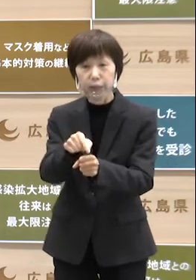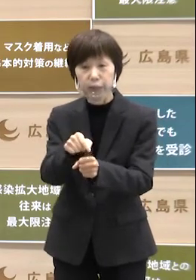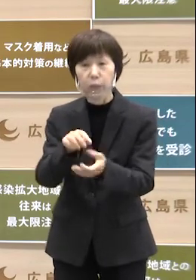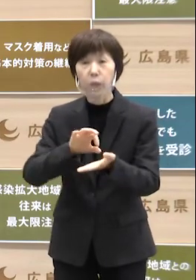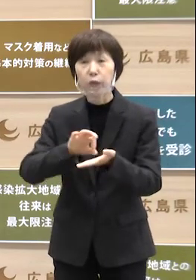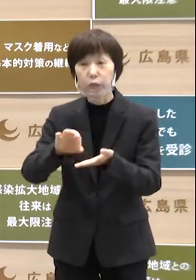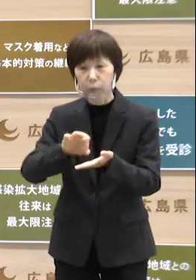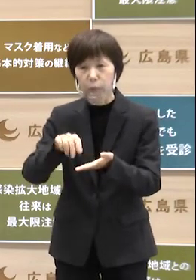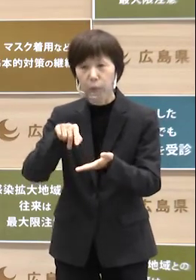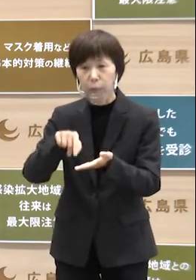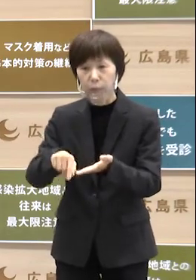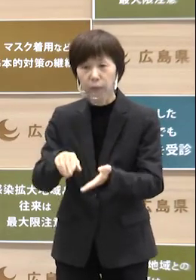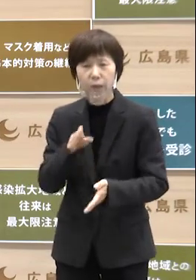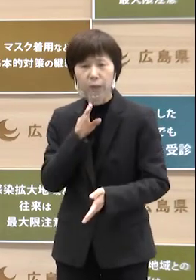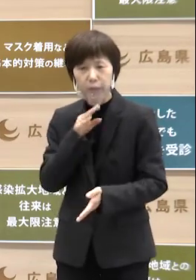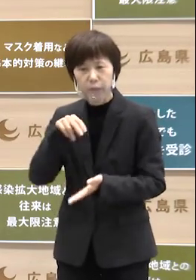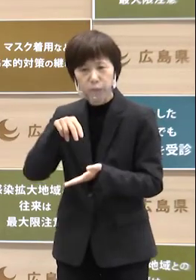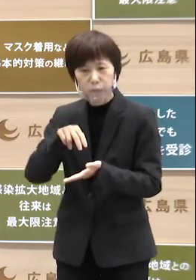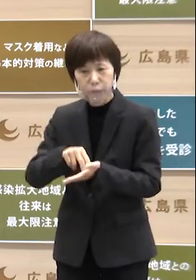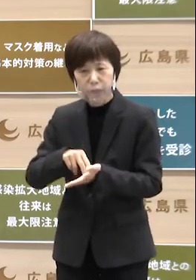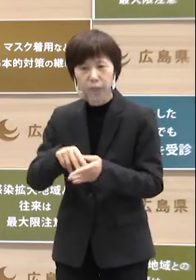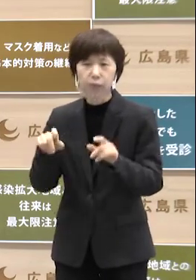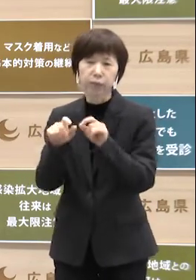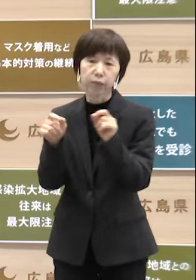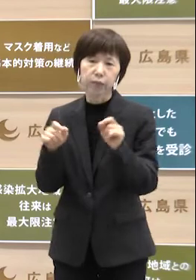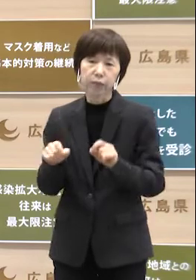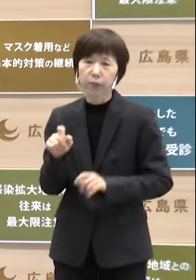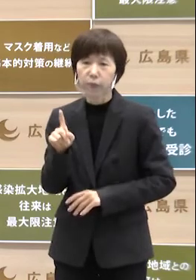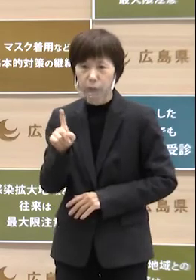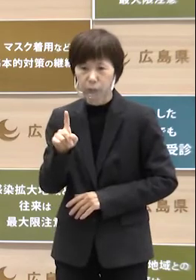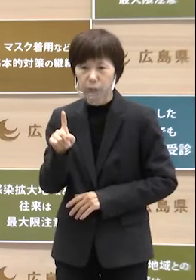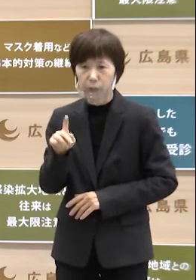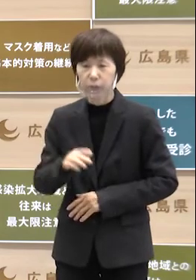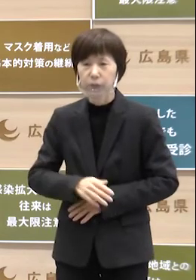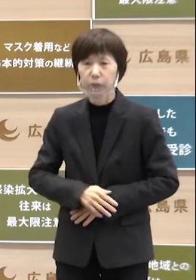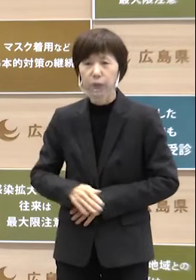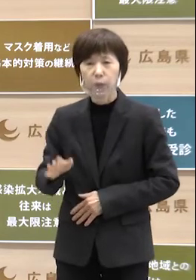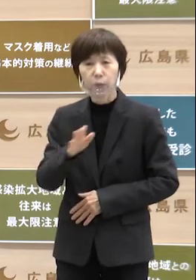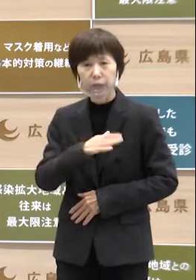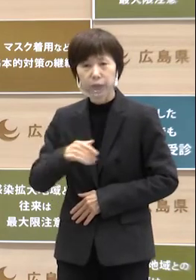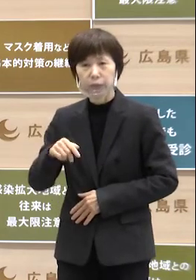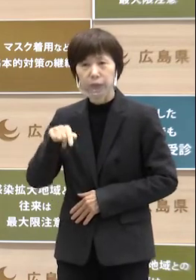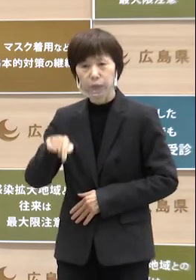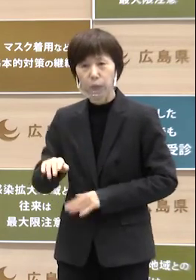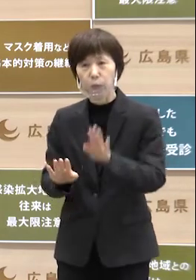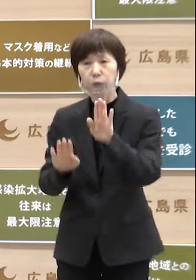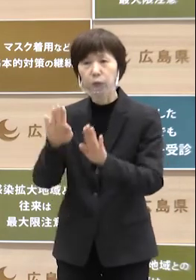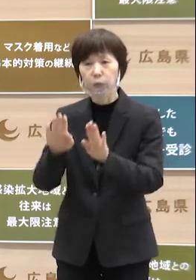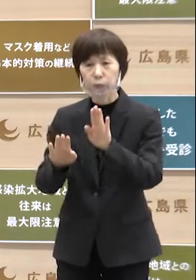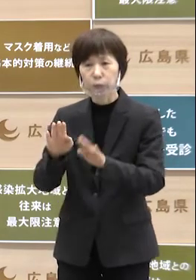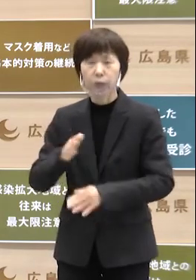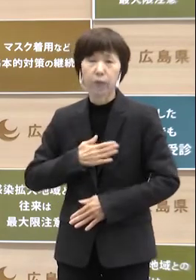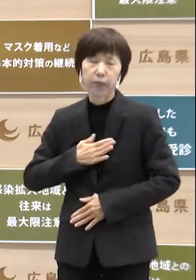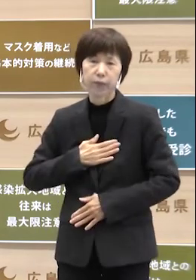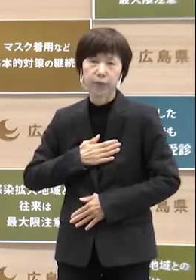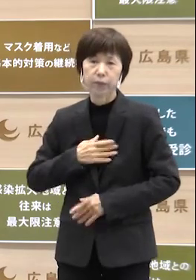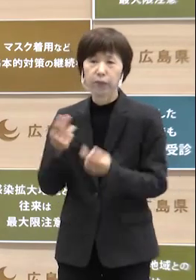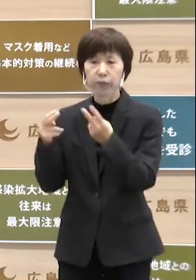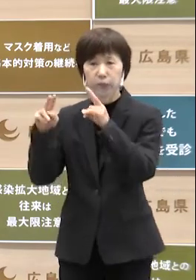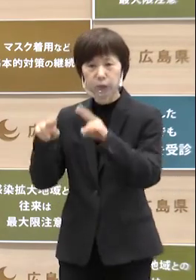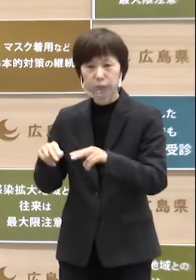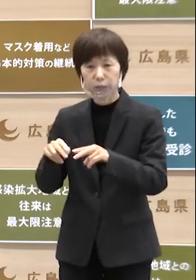これは現実として、それがどうなるかっていう結果も現実として、我々は分かっているわけですよね。広島と長崎にとって